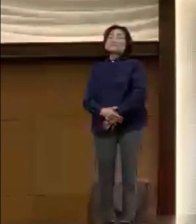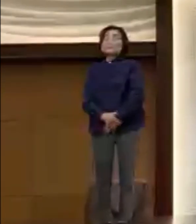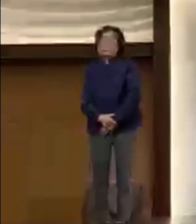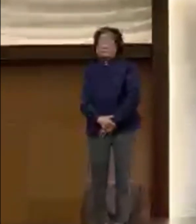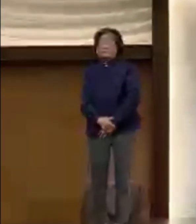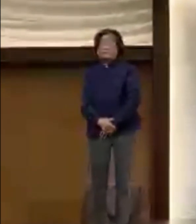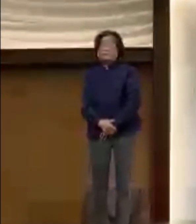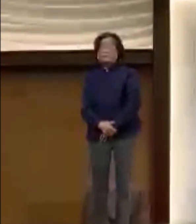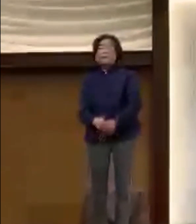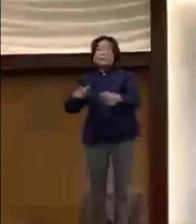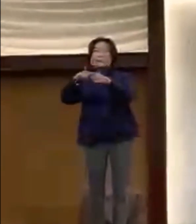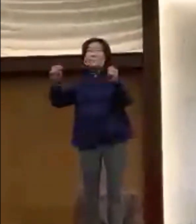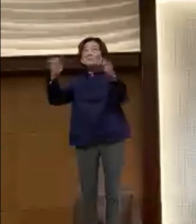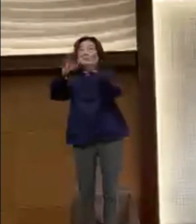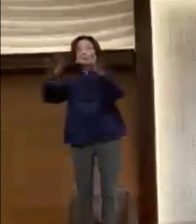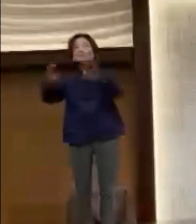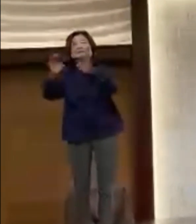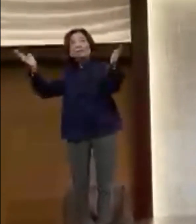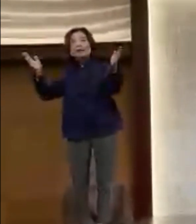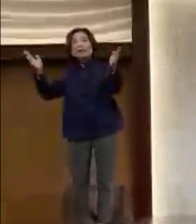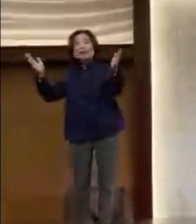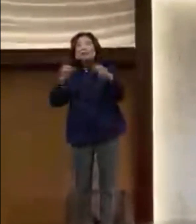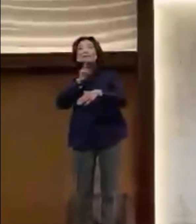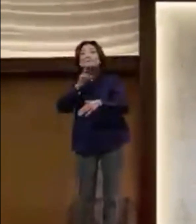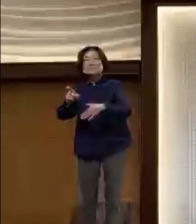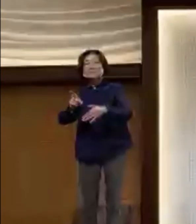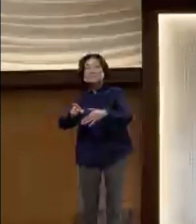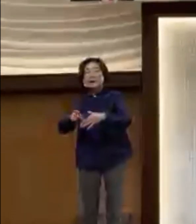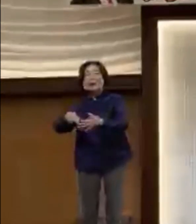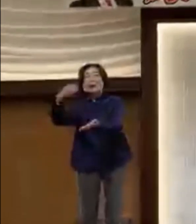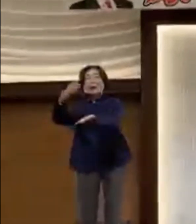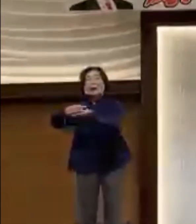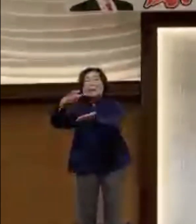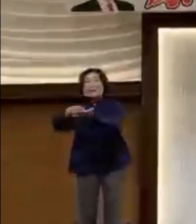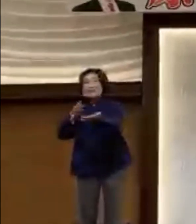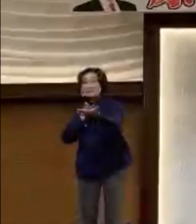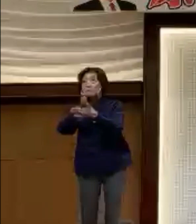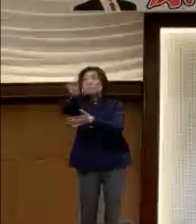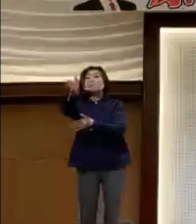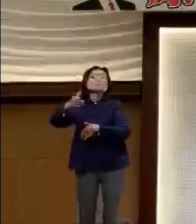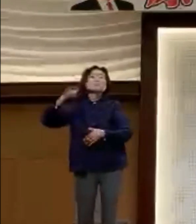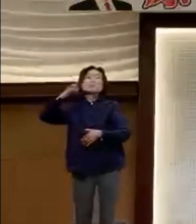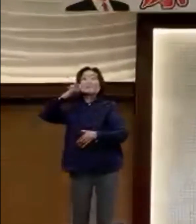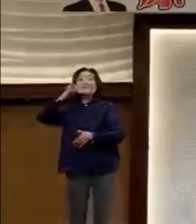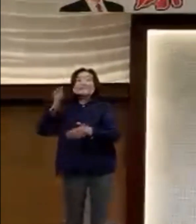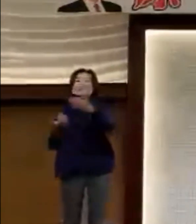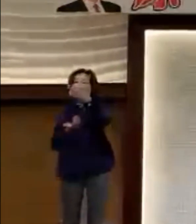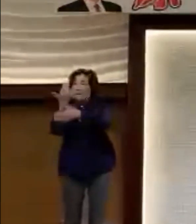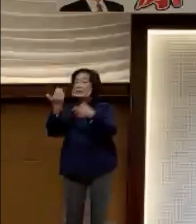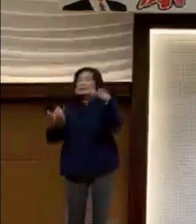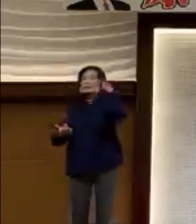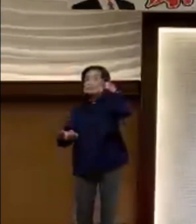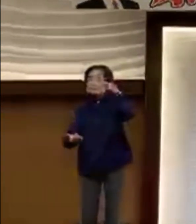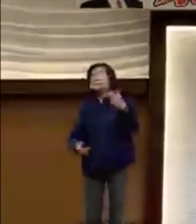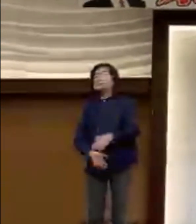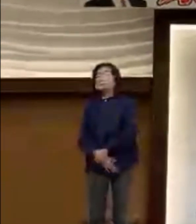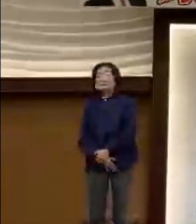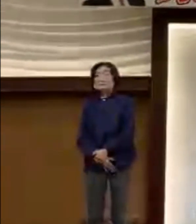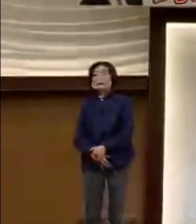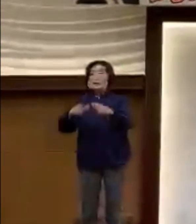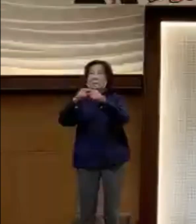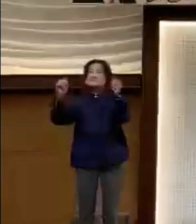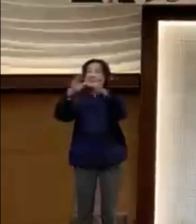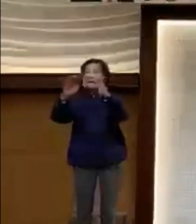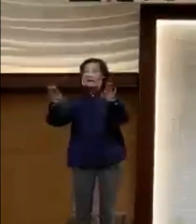ん国会が開かれなければ法律を通すことができません。皆さん、国会を開か